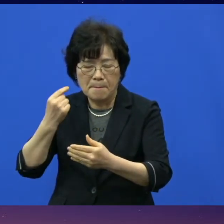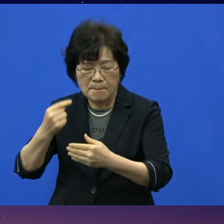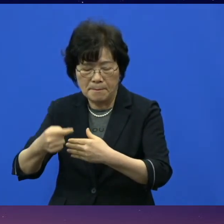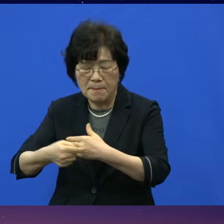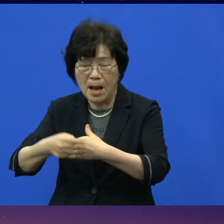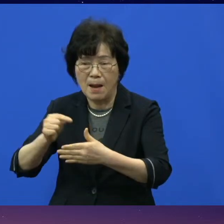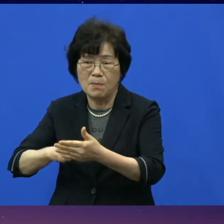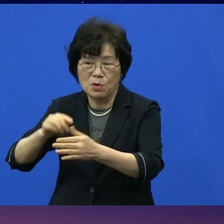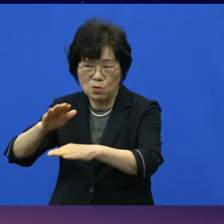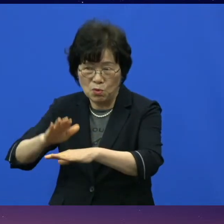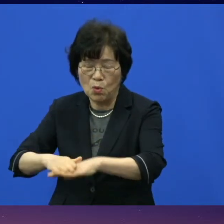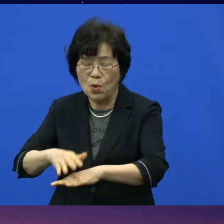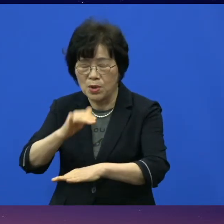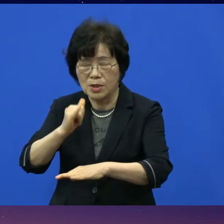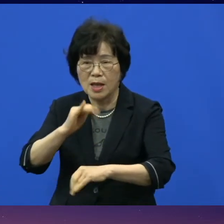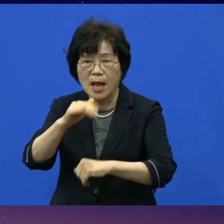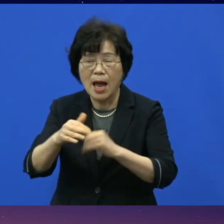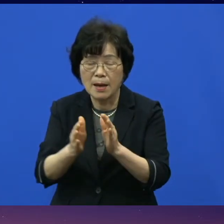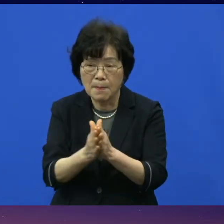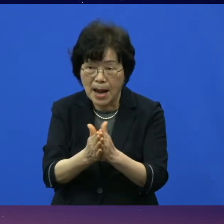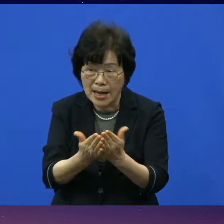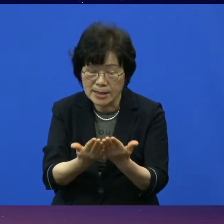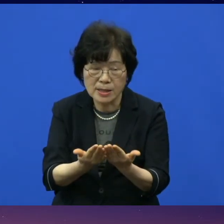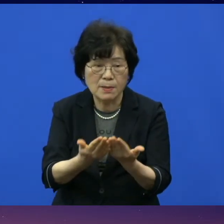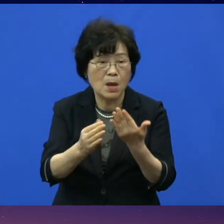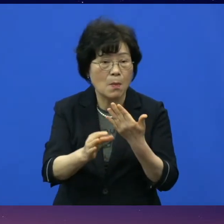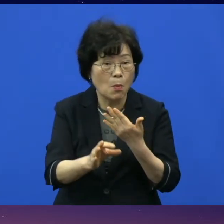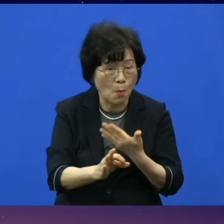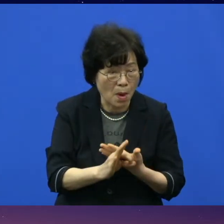근데 여러분, 성경은 그릇 싸움이 아니에요.